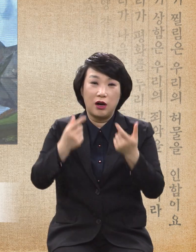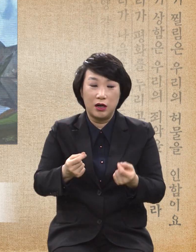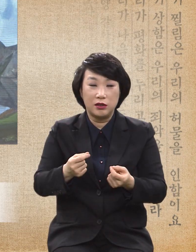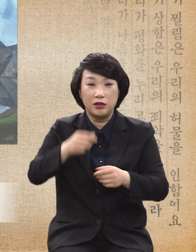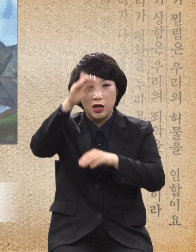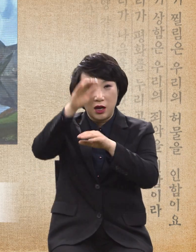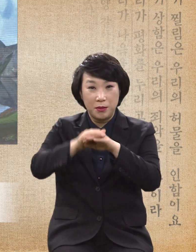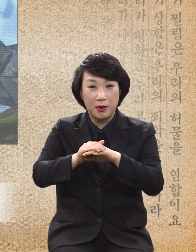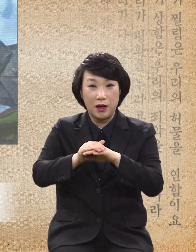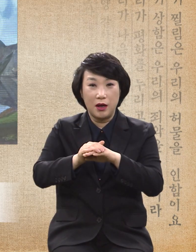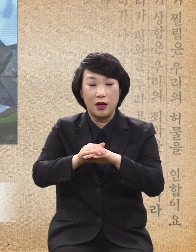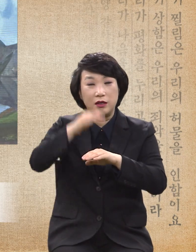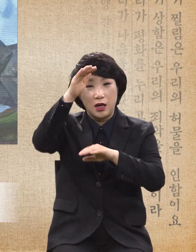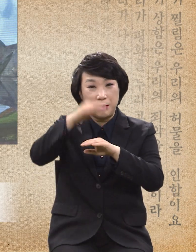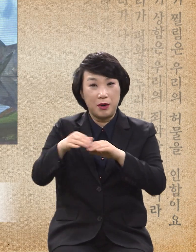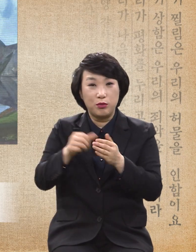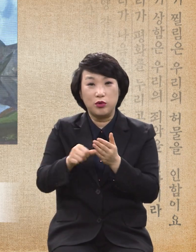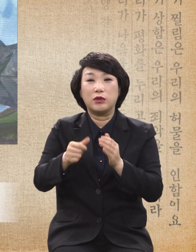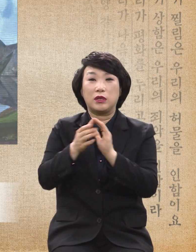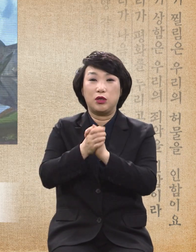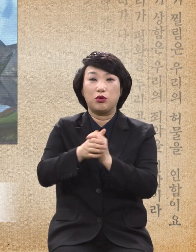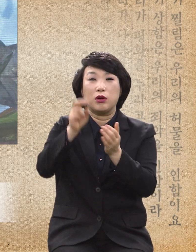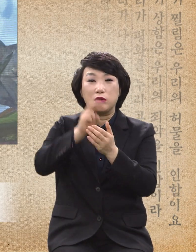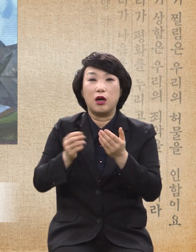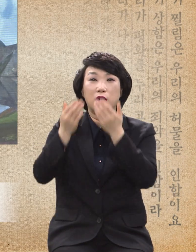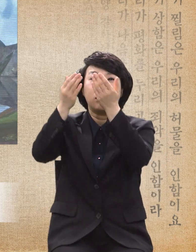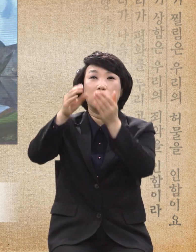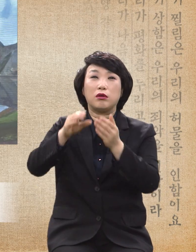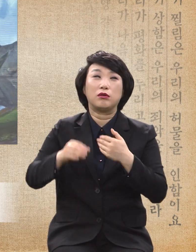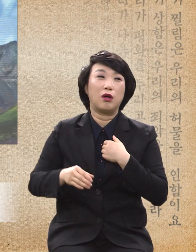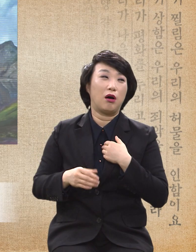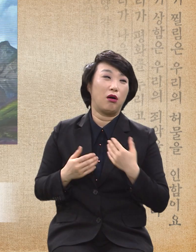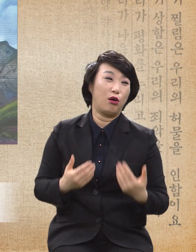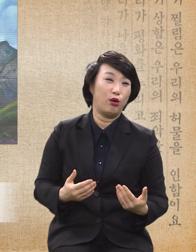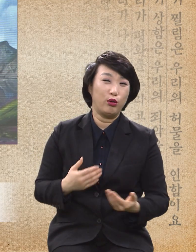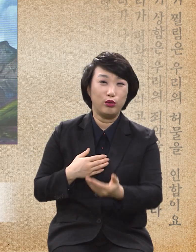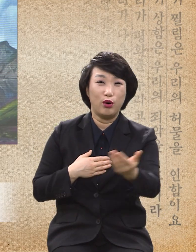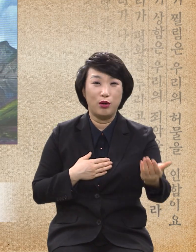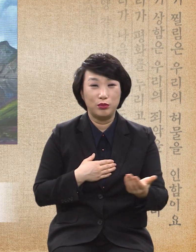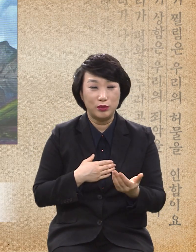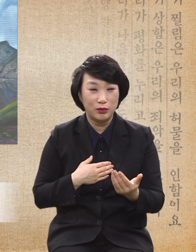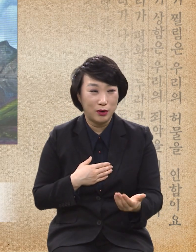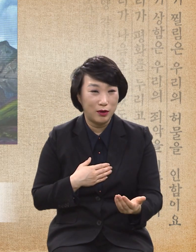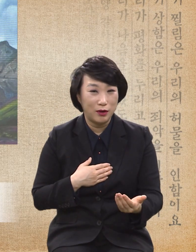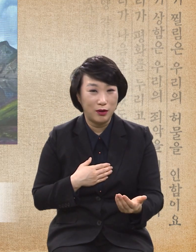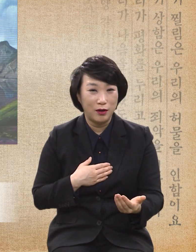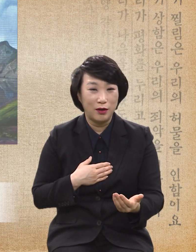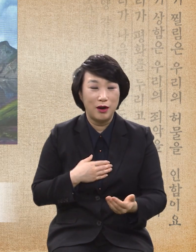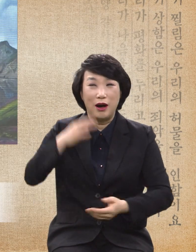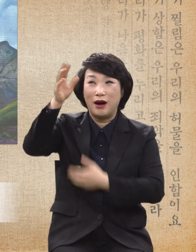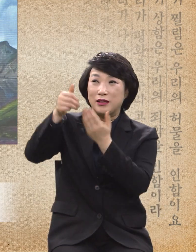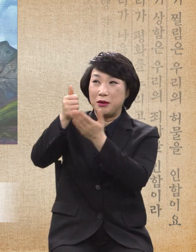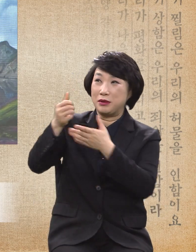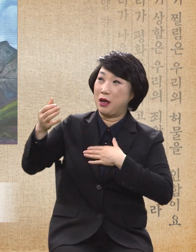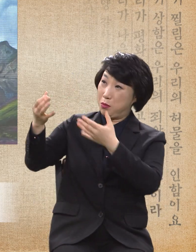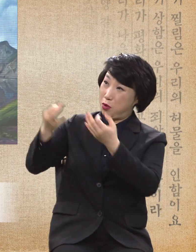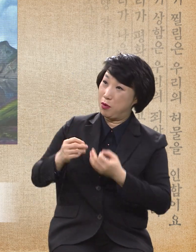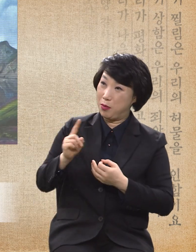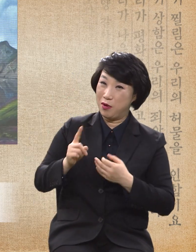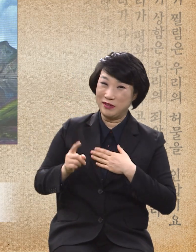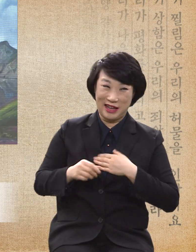그런 예배와 예물과 기도와 찬양이라면 여러분이 과연 하나님께서 볼 때